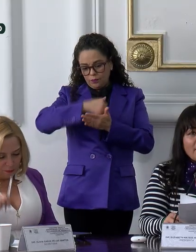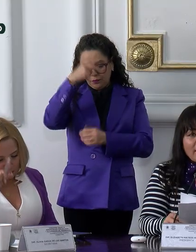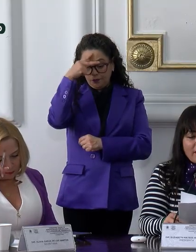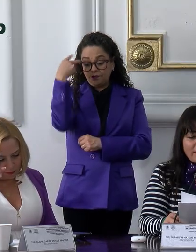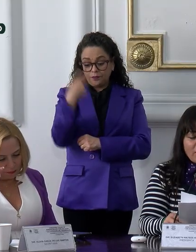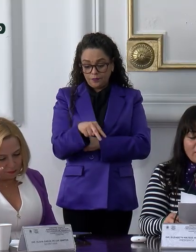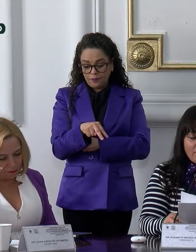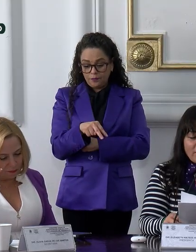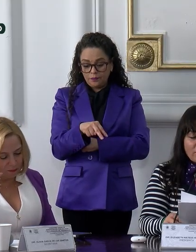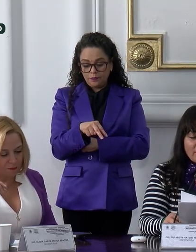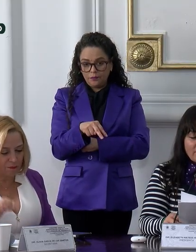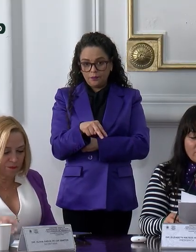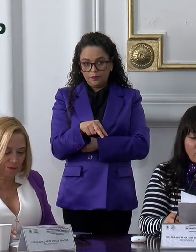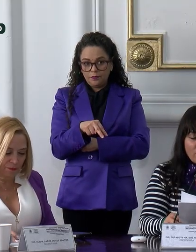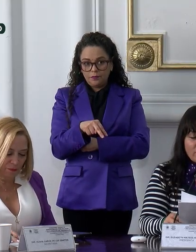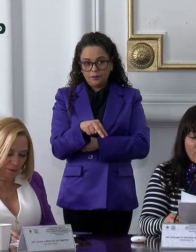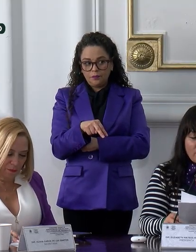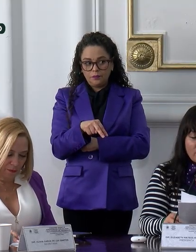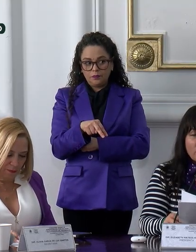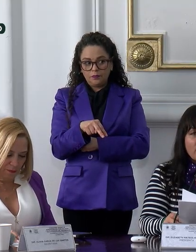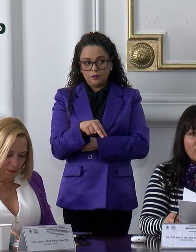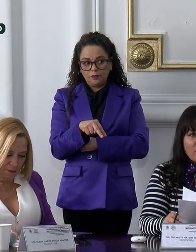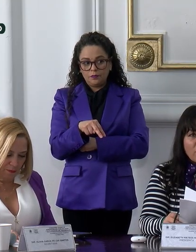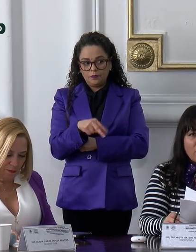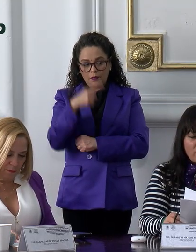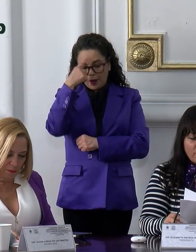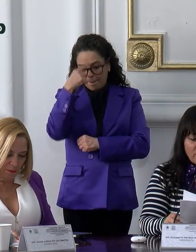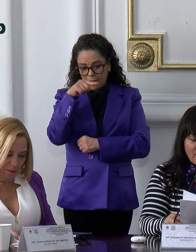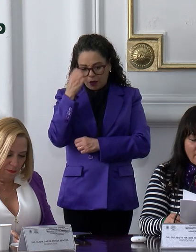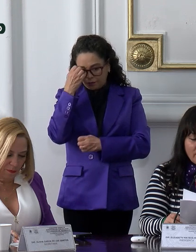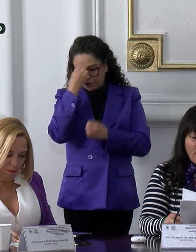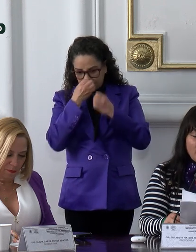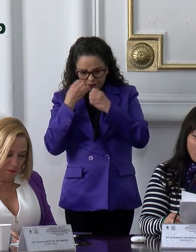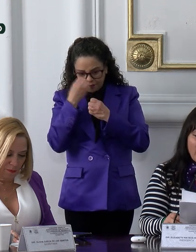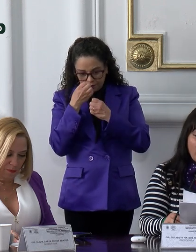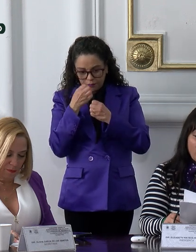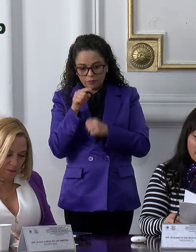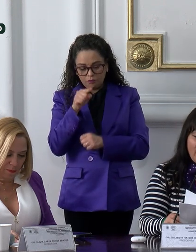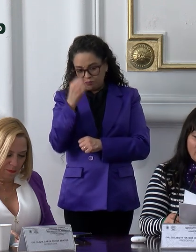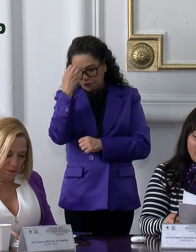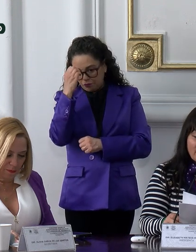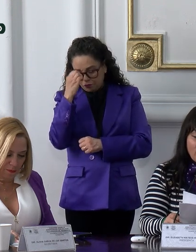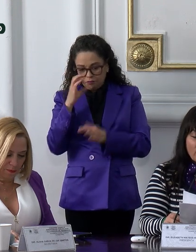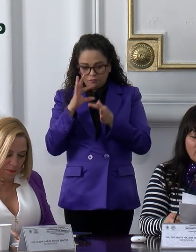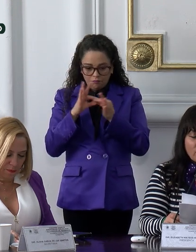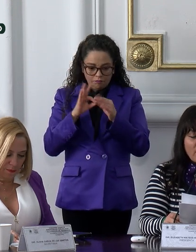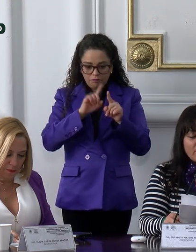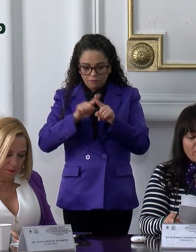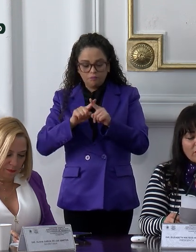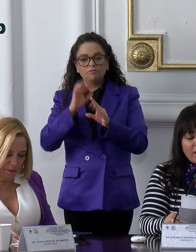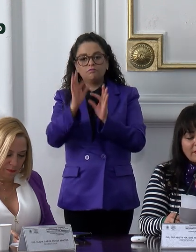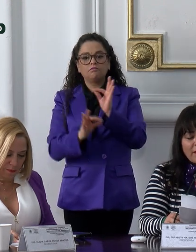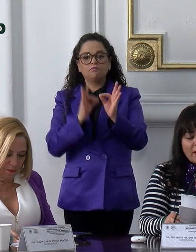al haber acreditado un desempeño satisfactorio dentro del proceso de valoración correspondiente, por lo que, de conformidad con el artículo